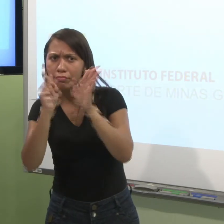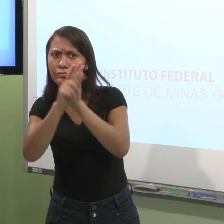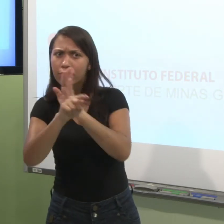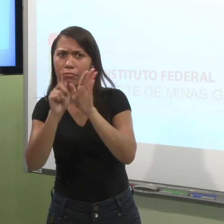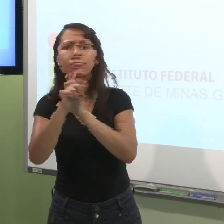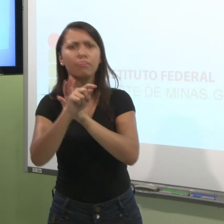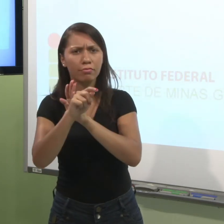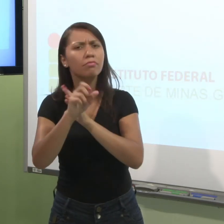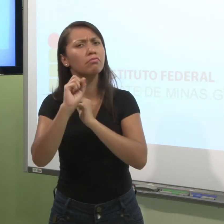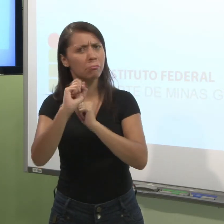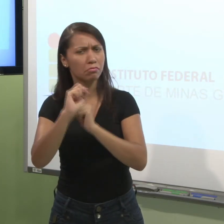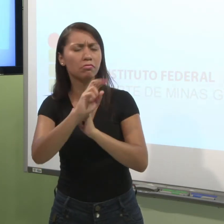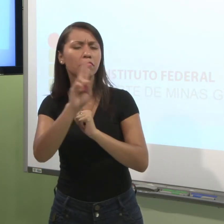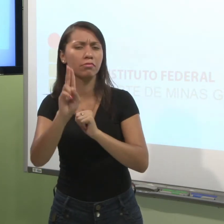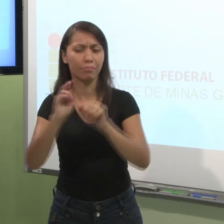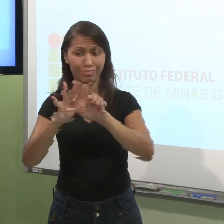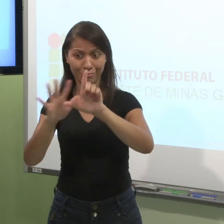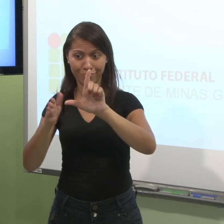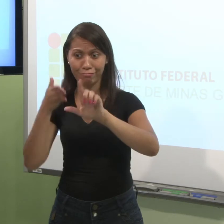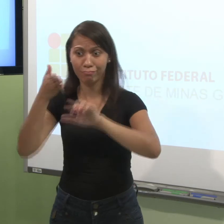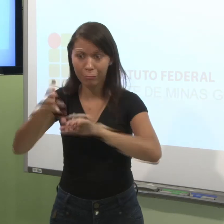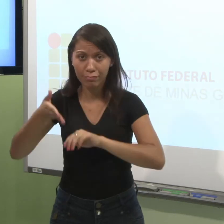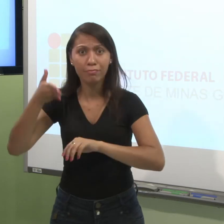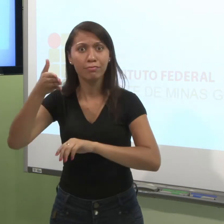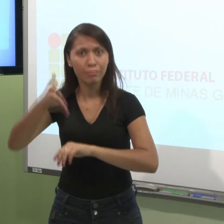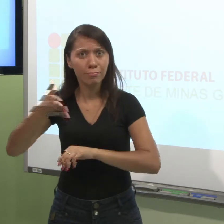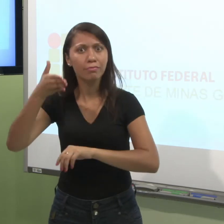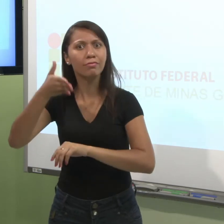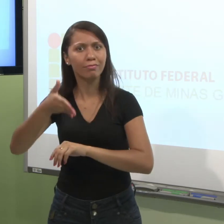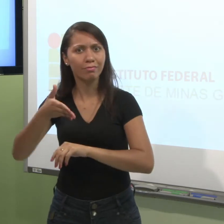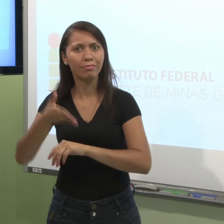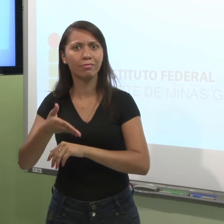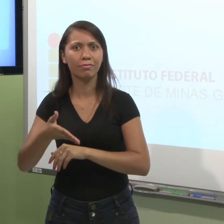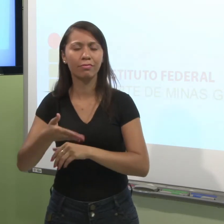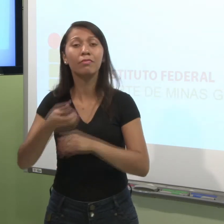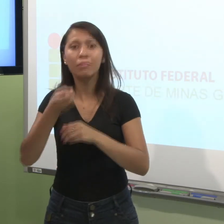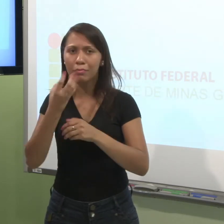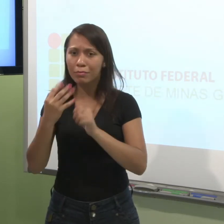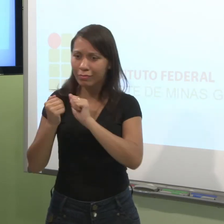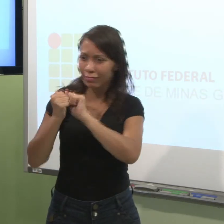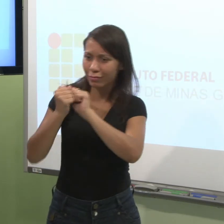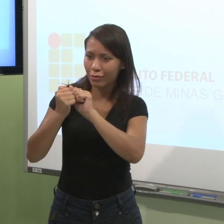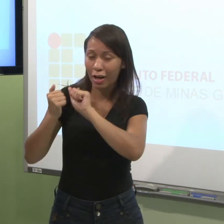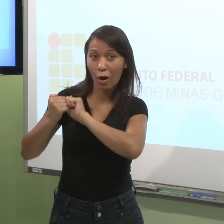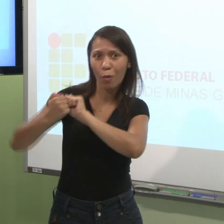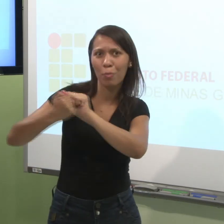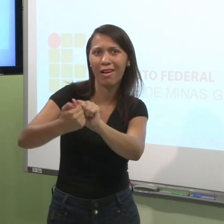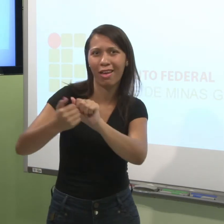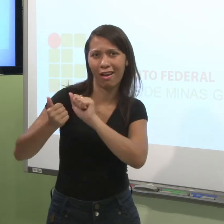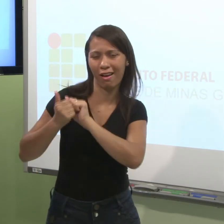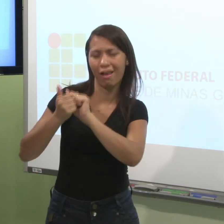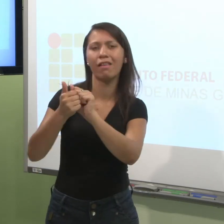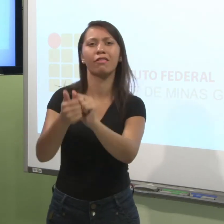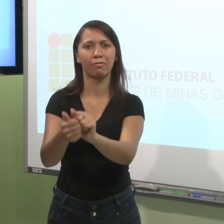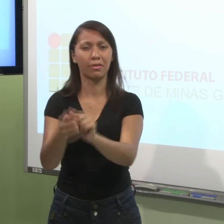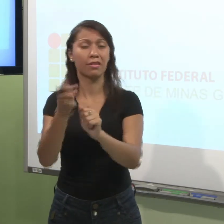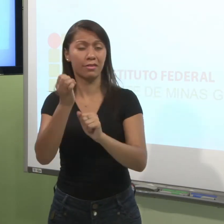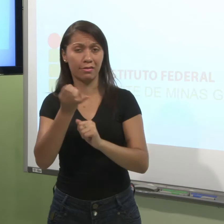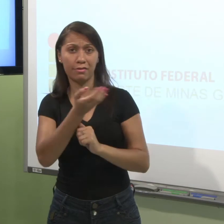diariamente. Isso também faz com que vocês se sintam mais próximos dos demais participantes e se motivem a frequentar cada dia